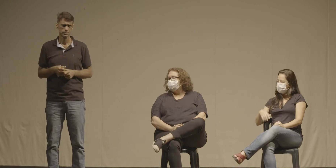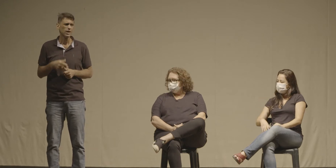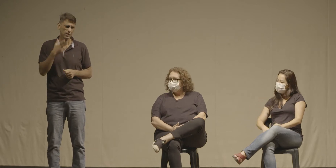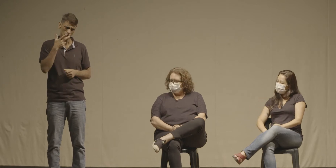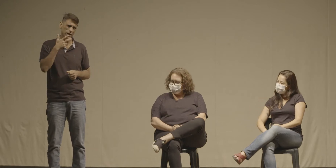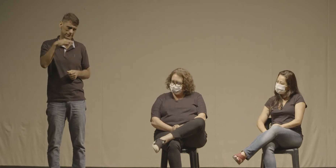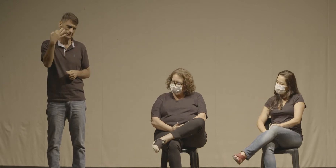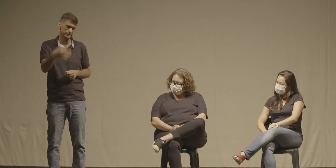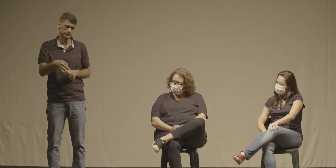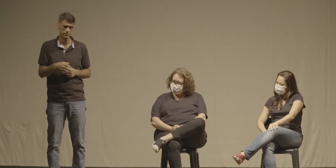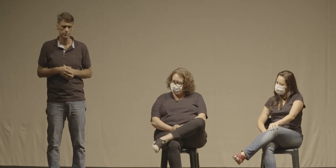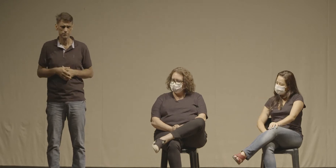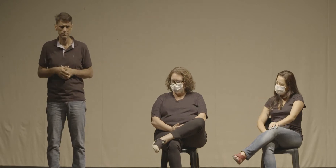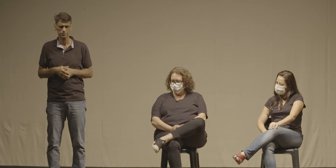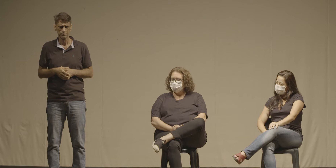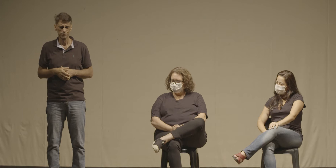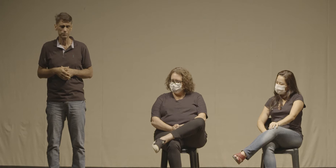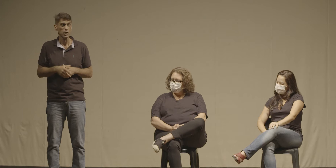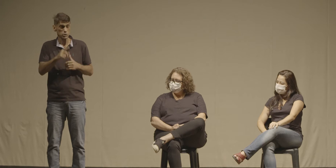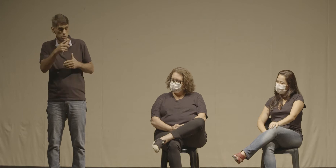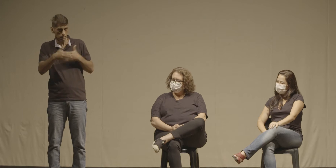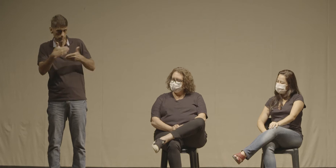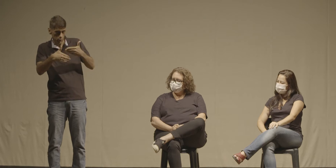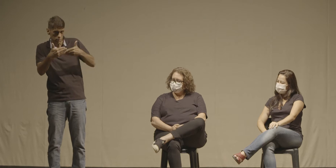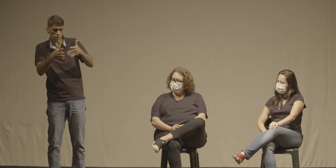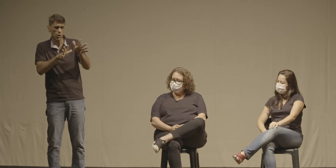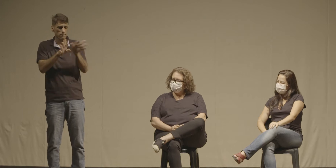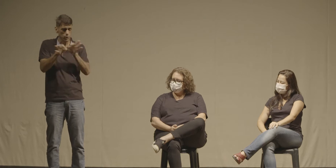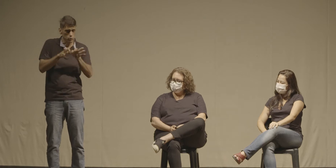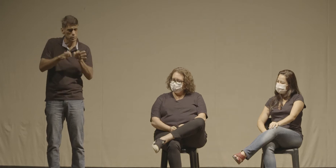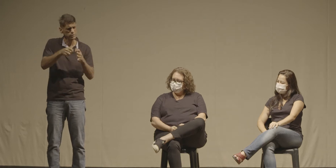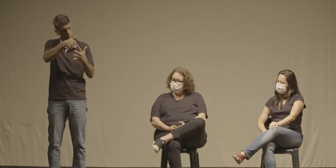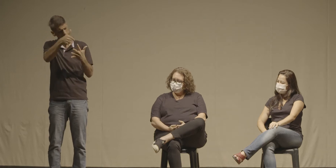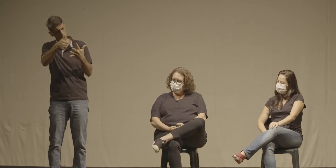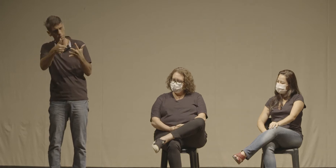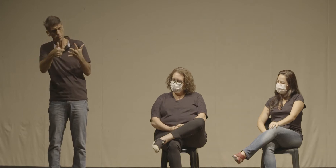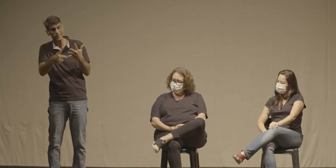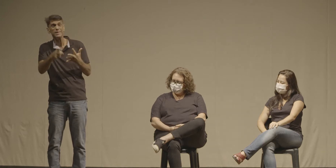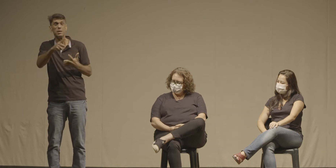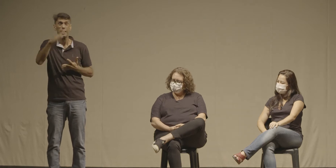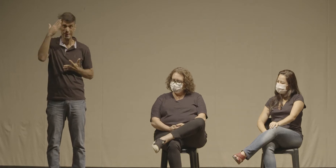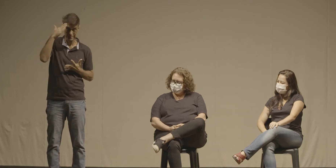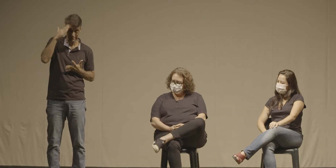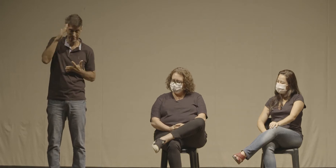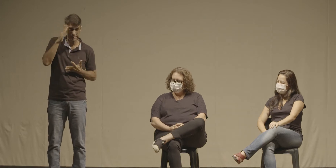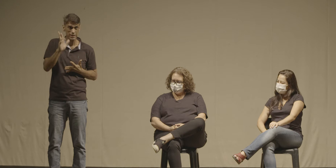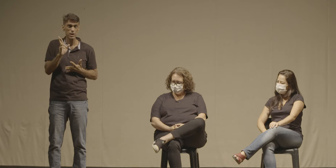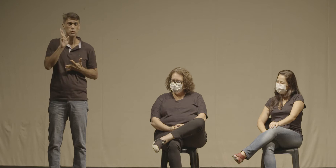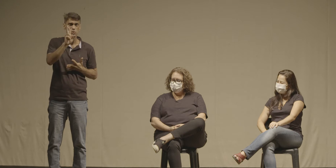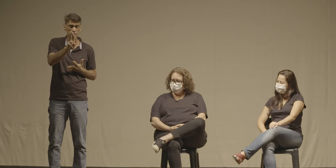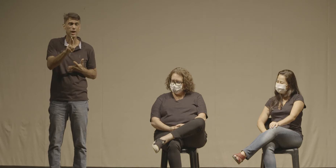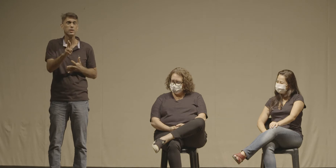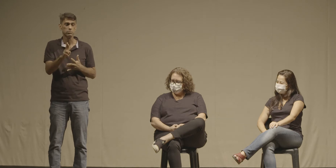certeza. E nesse processo todo que vocês fizeram de produção e etc e coisa, dá para entender, dá para ver também no resultado do filme, na